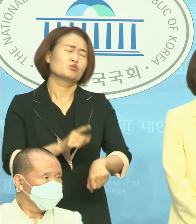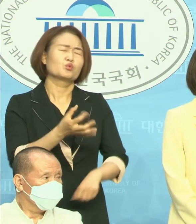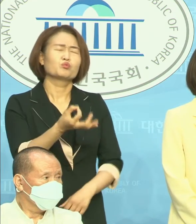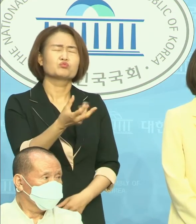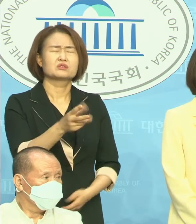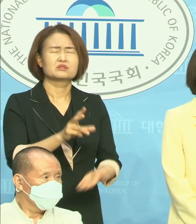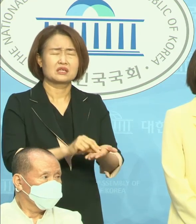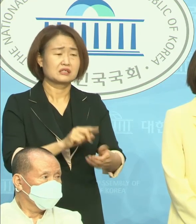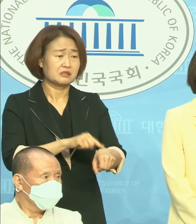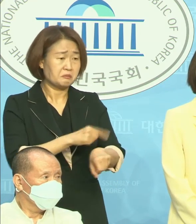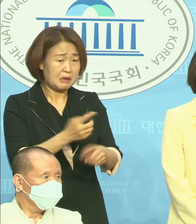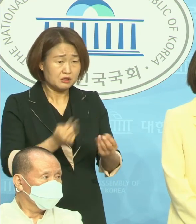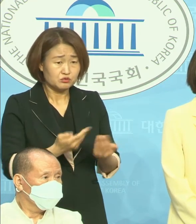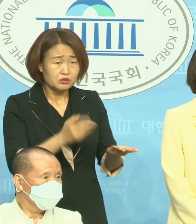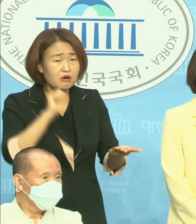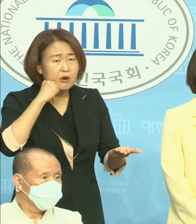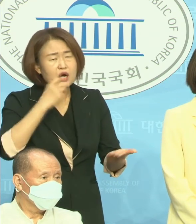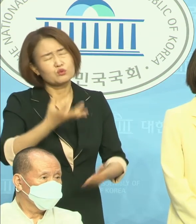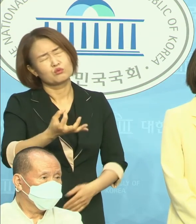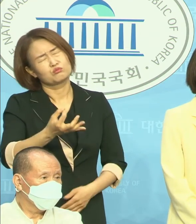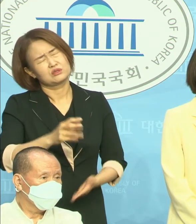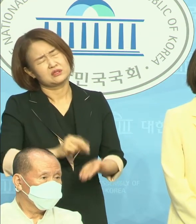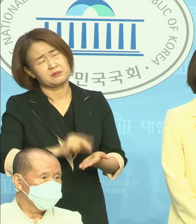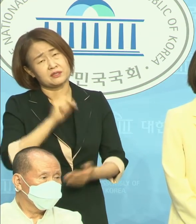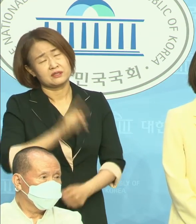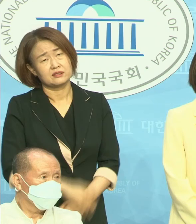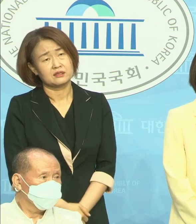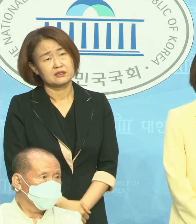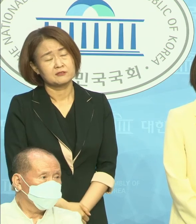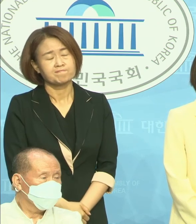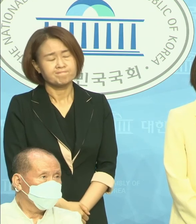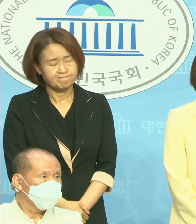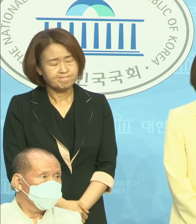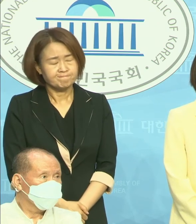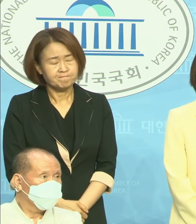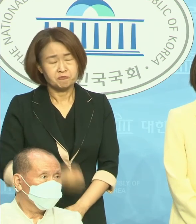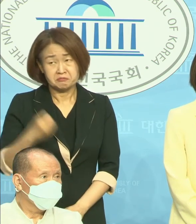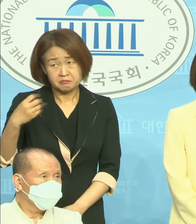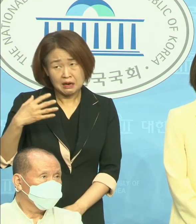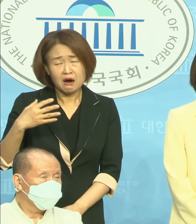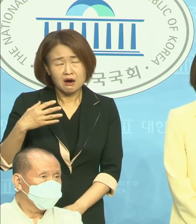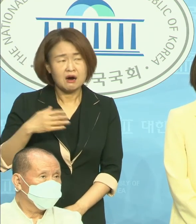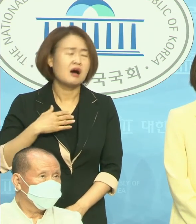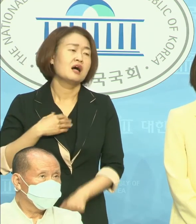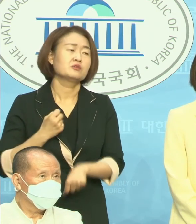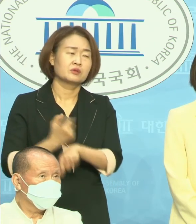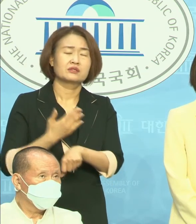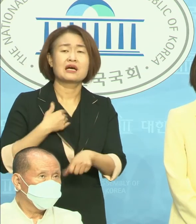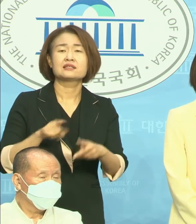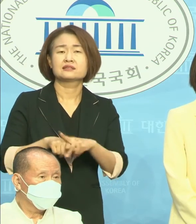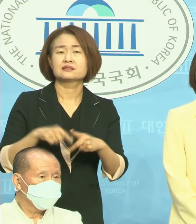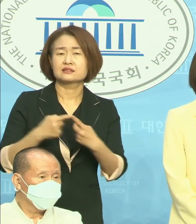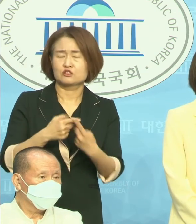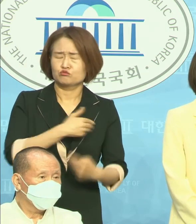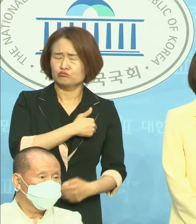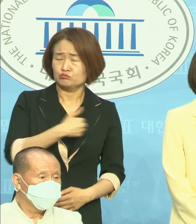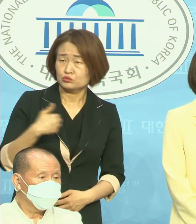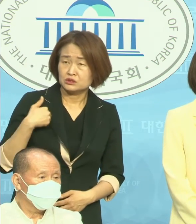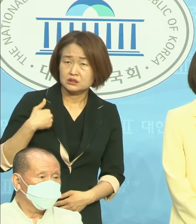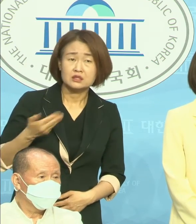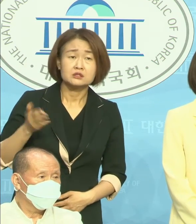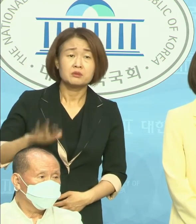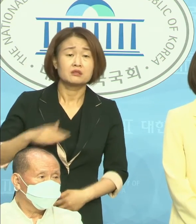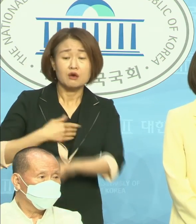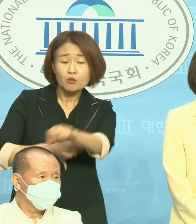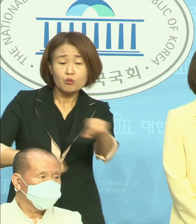한다 그땐 그렇게 말한 것이 어쩔 수 없는 입장이라는 것은 이해한다 하지만 그들에게